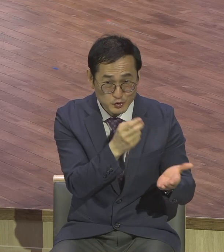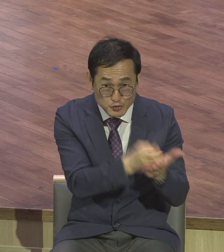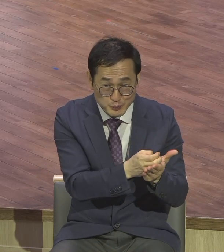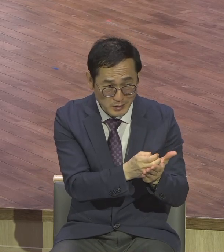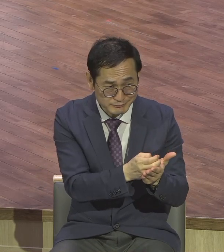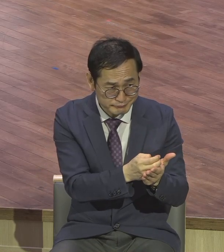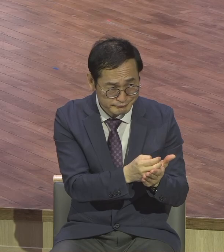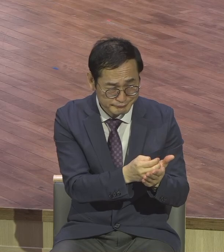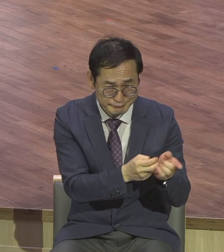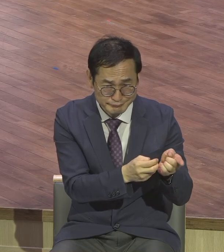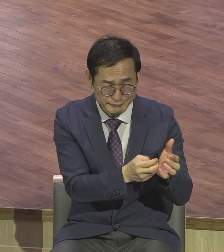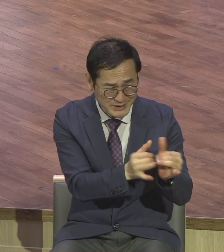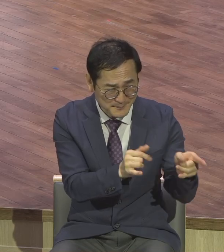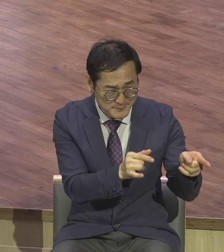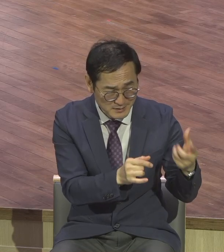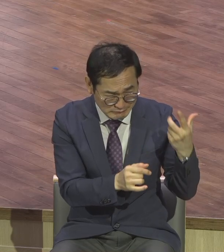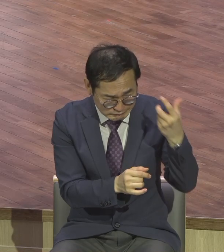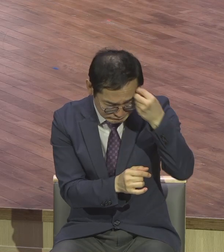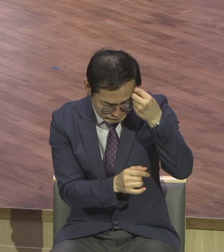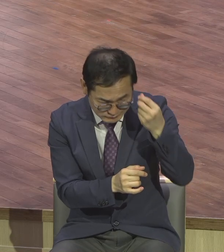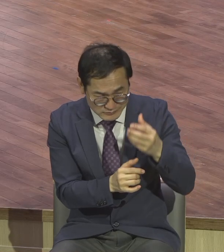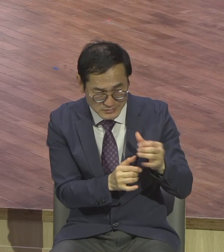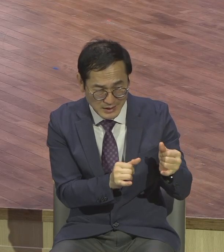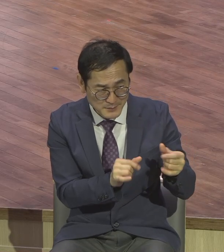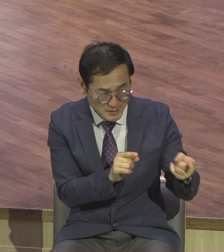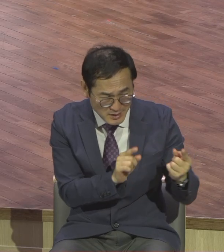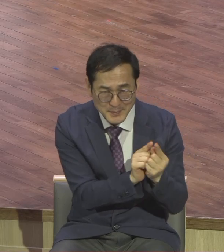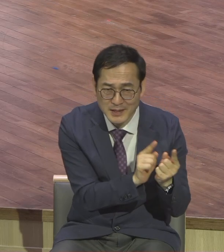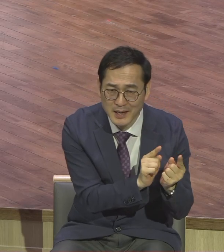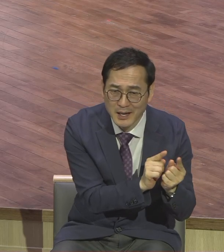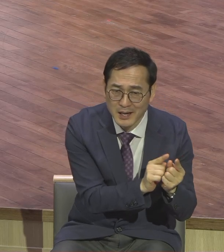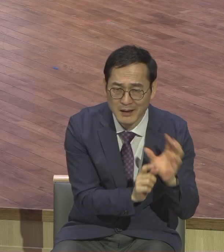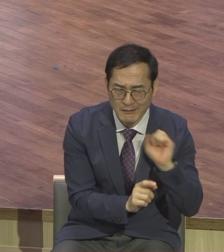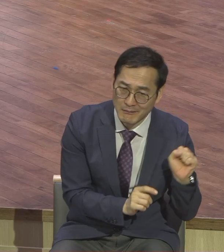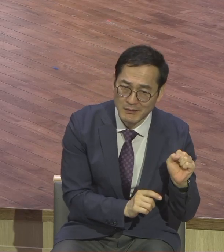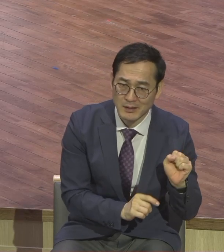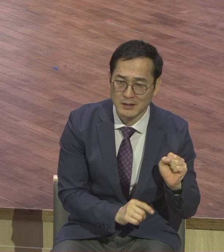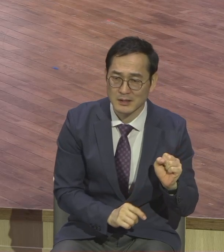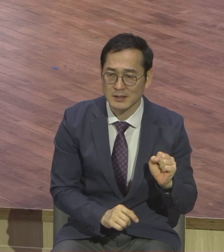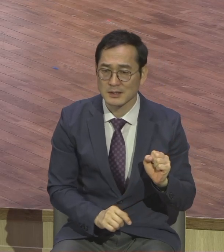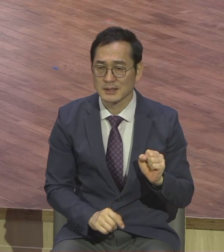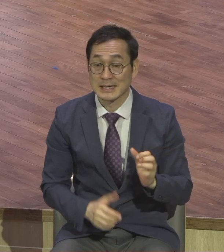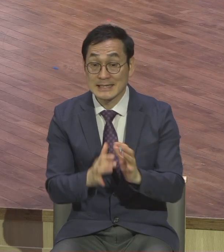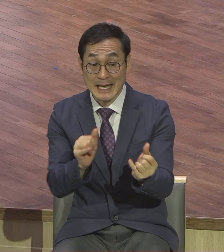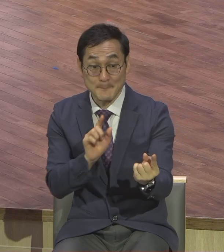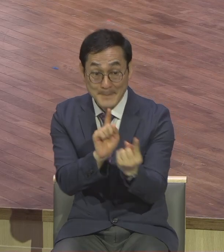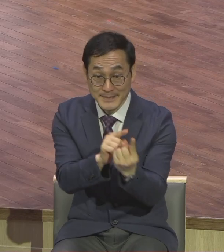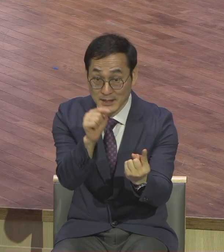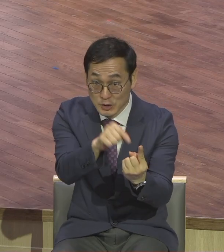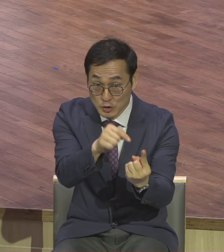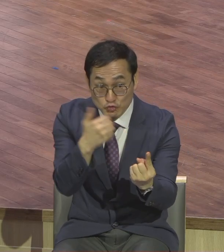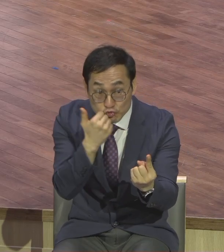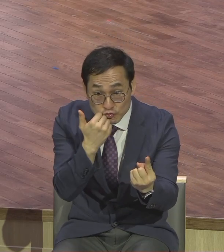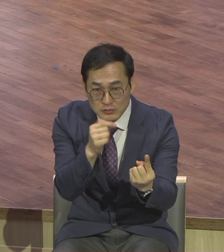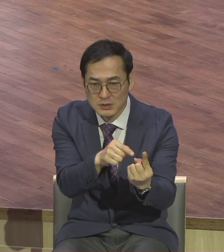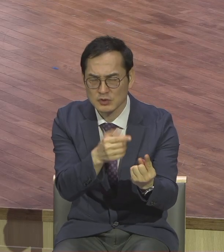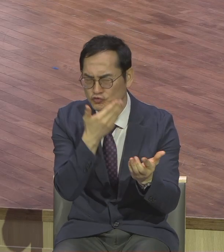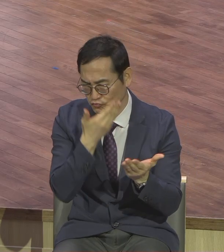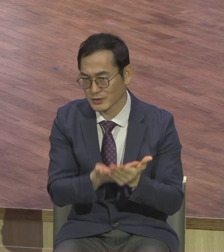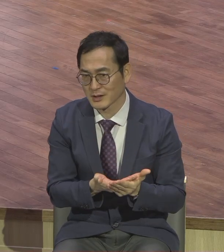누구하고 같이 대화를 잘 하느냐, 어떤 사람하고 친하냐, 굉장히 중요합니다.